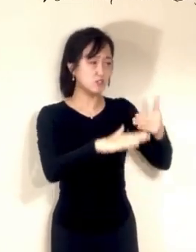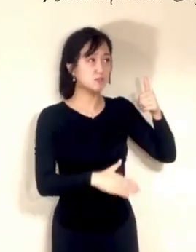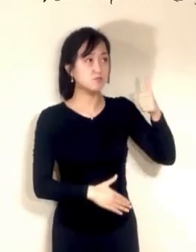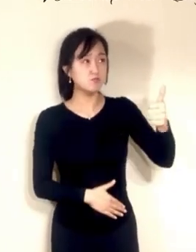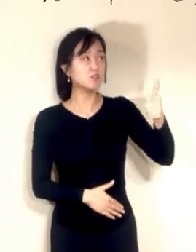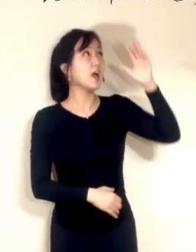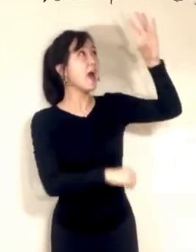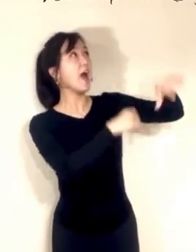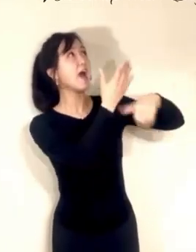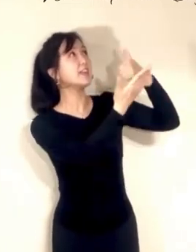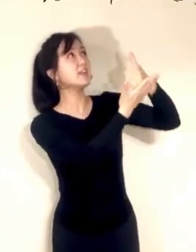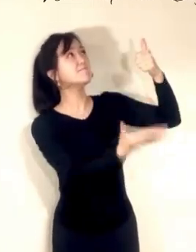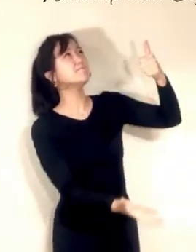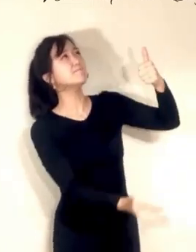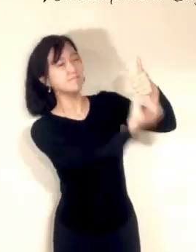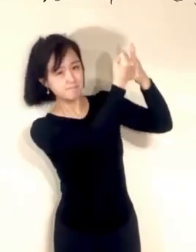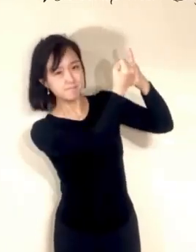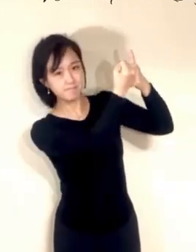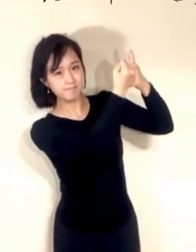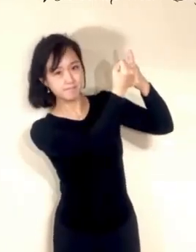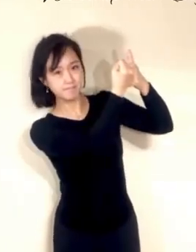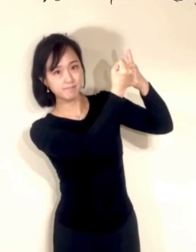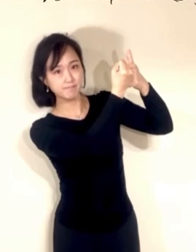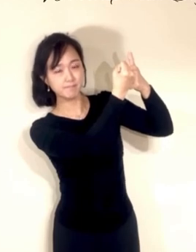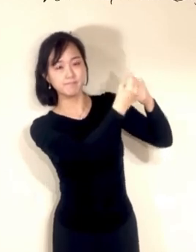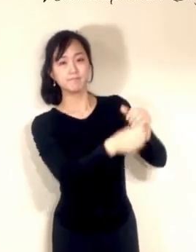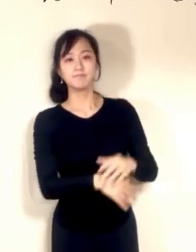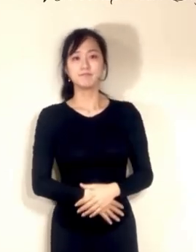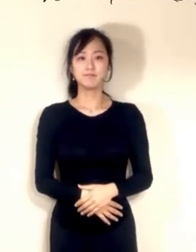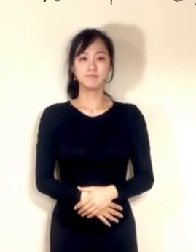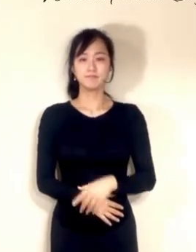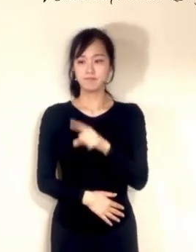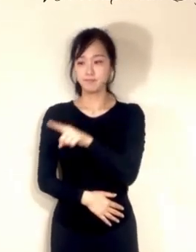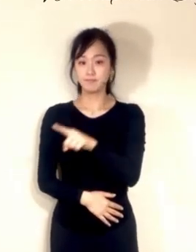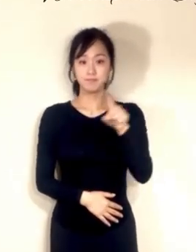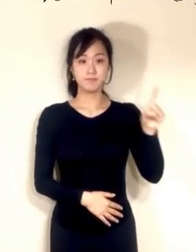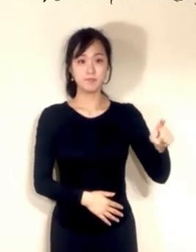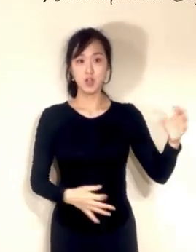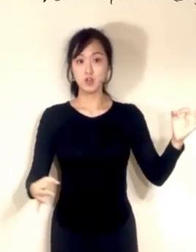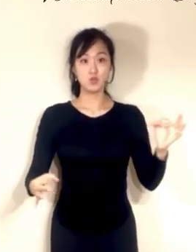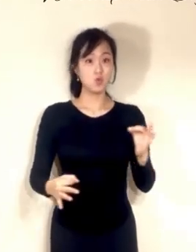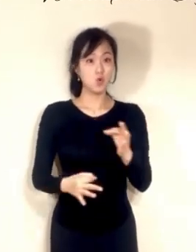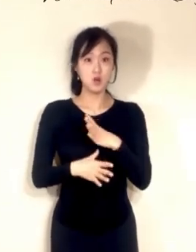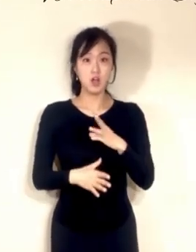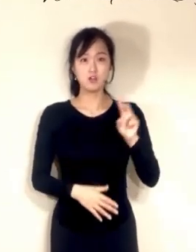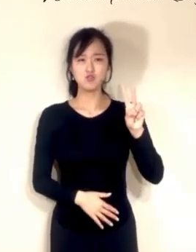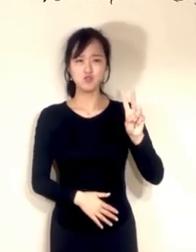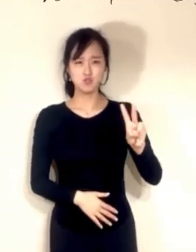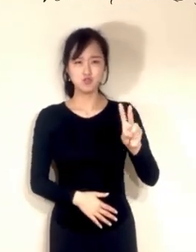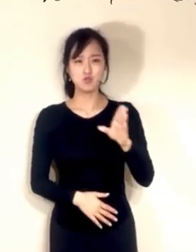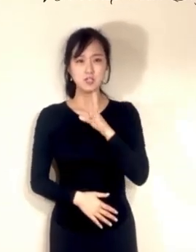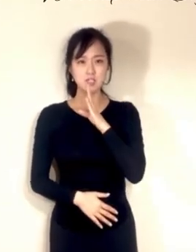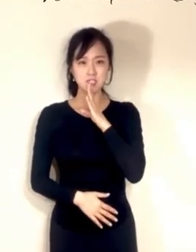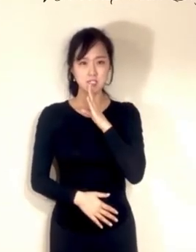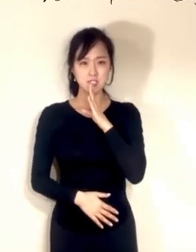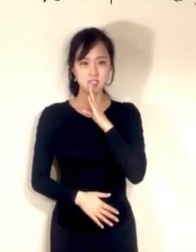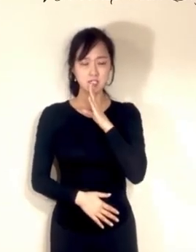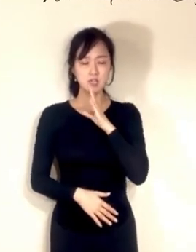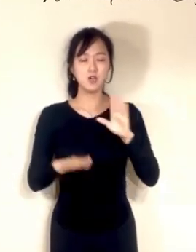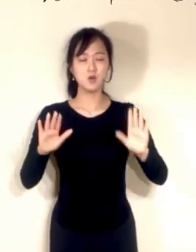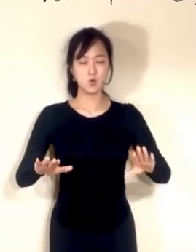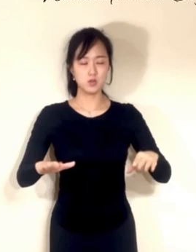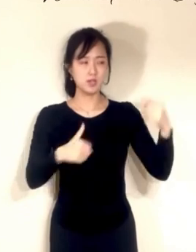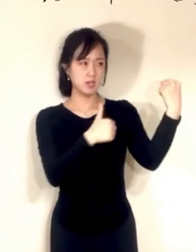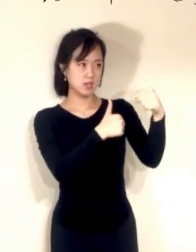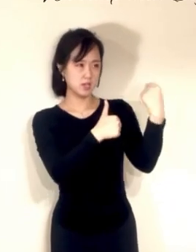성취하시는 것은 하나님께 달려있다라는 이 두 가지의 놀라운 진리를 오늘 본문은 우리에게 가르치고